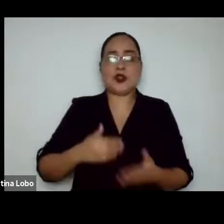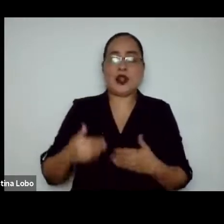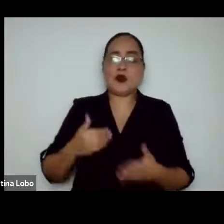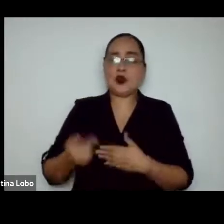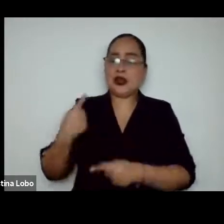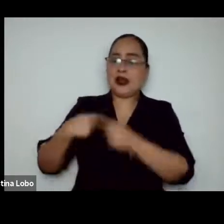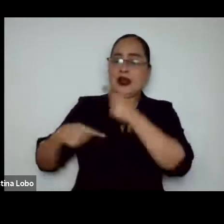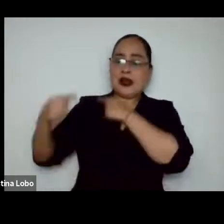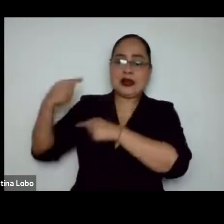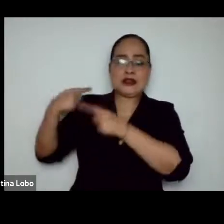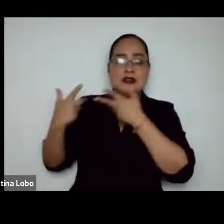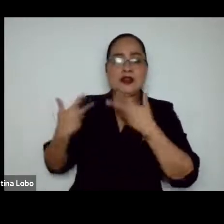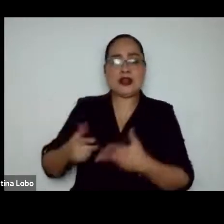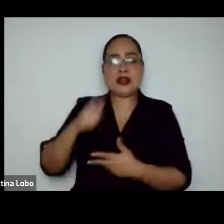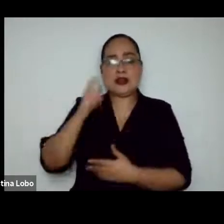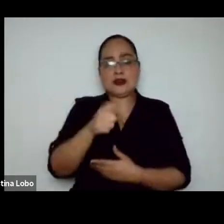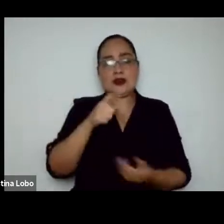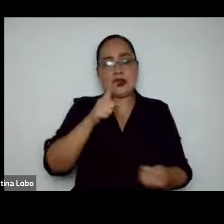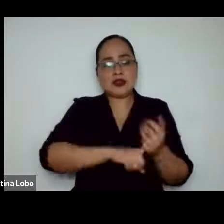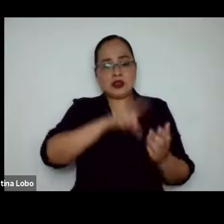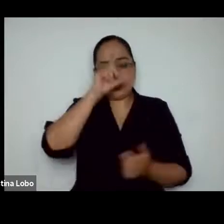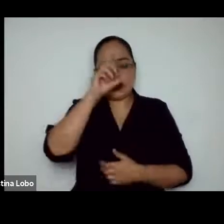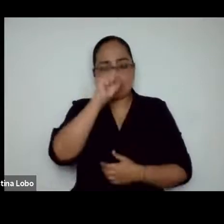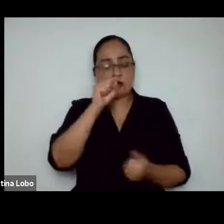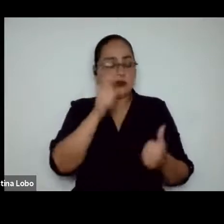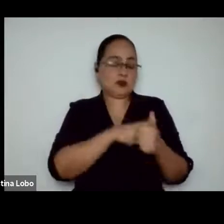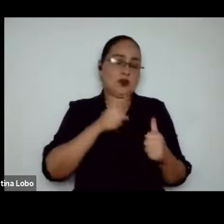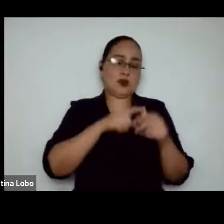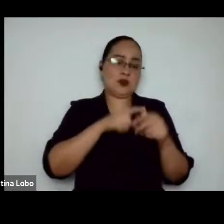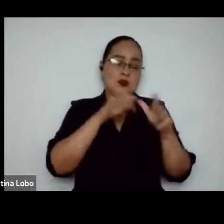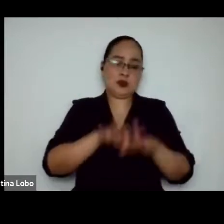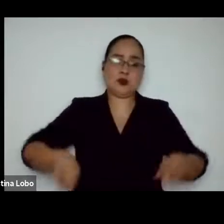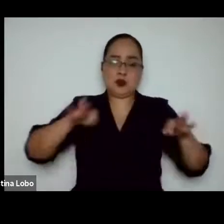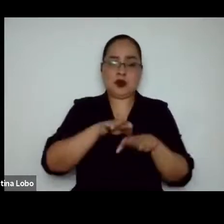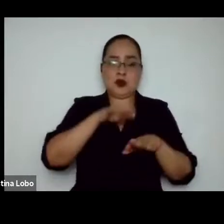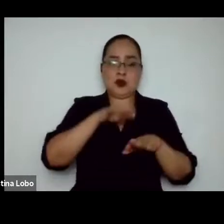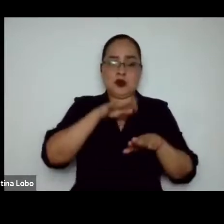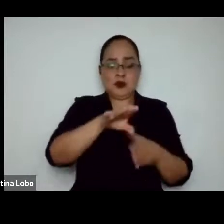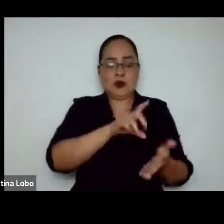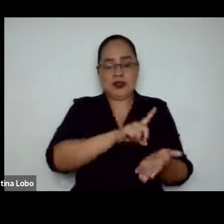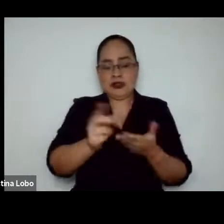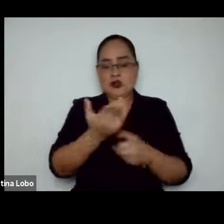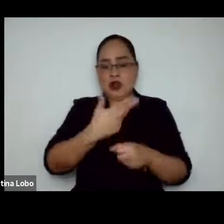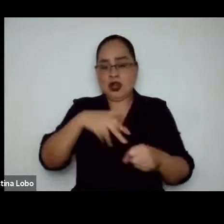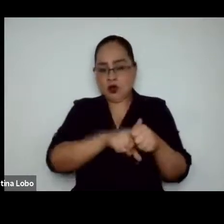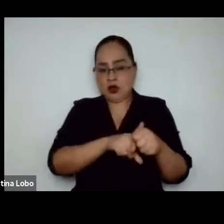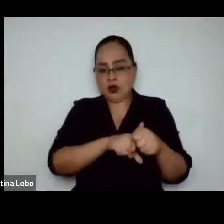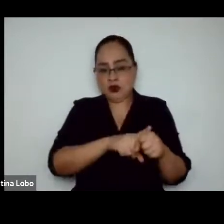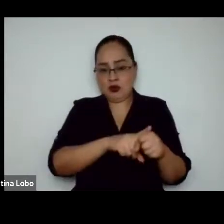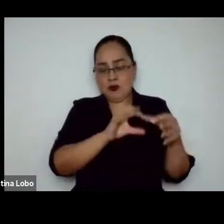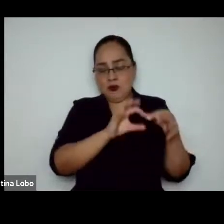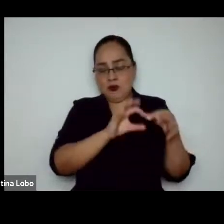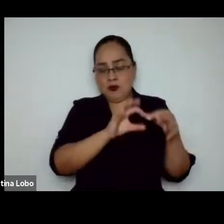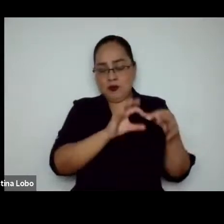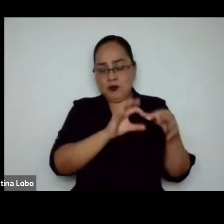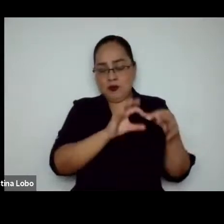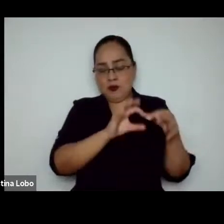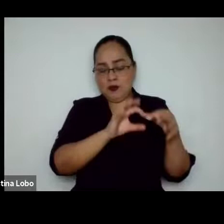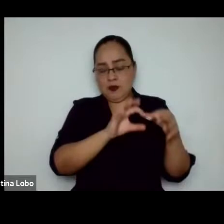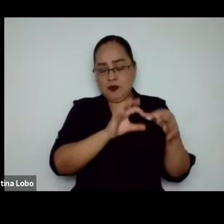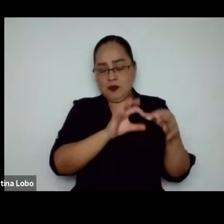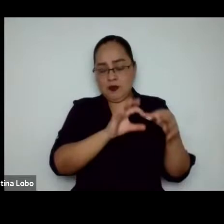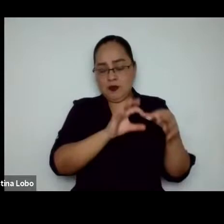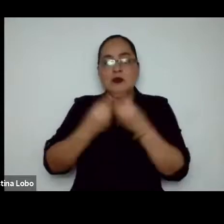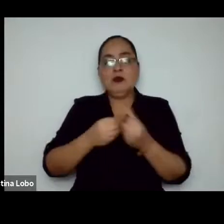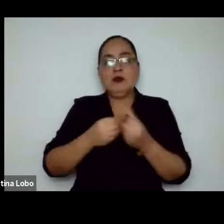están basados en una concepción, en un primer momento, de los derechos naturales, acompañados o creados por el